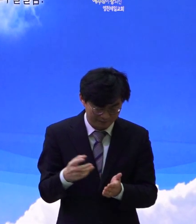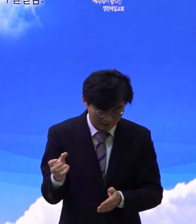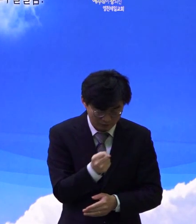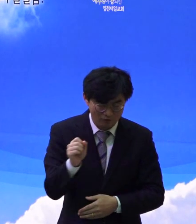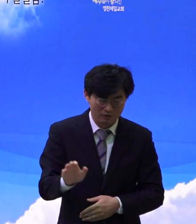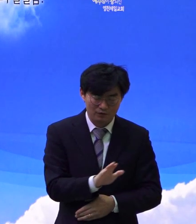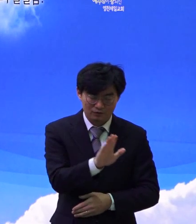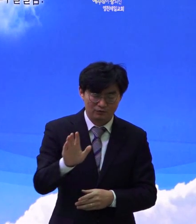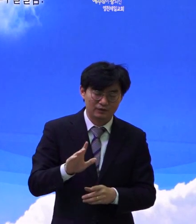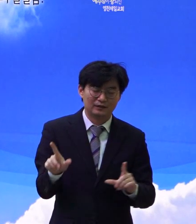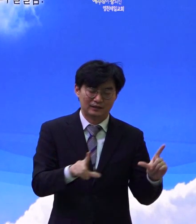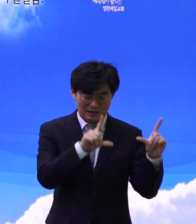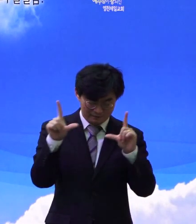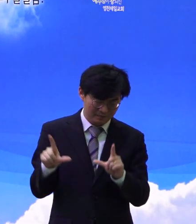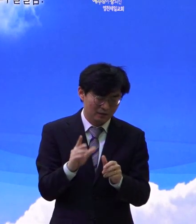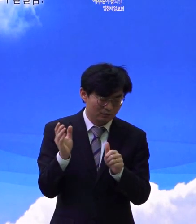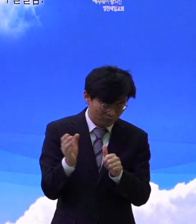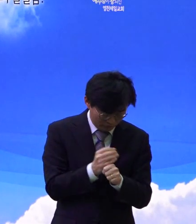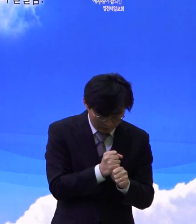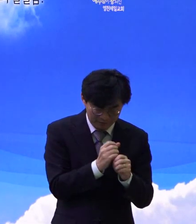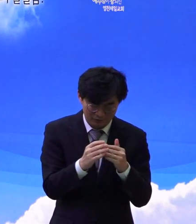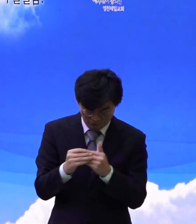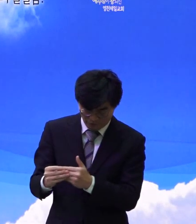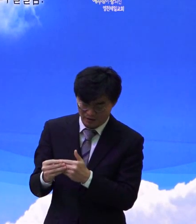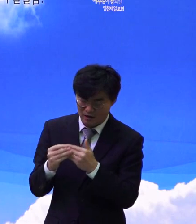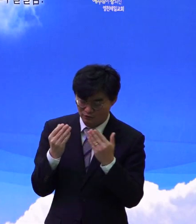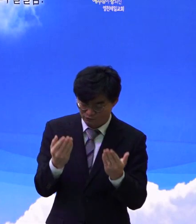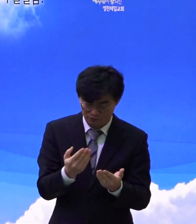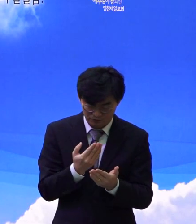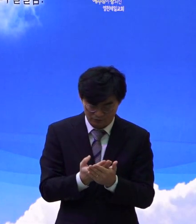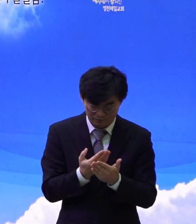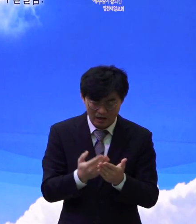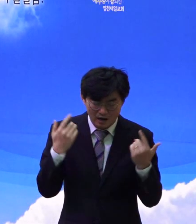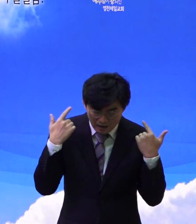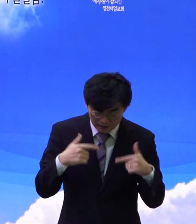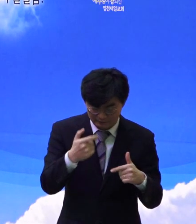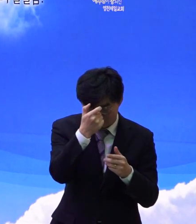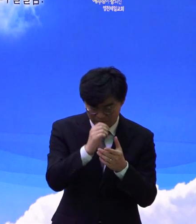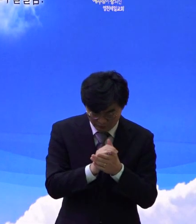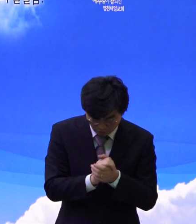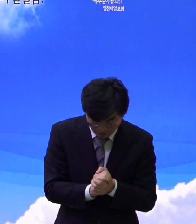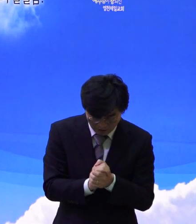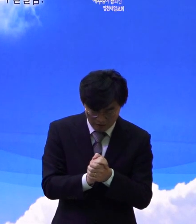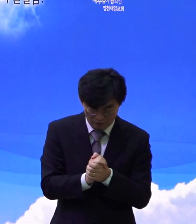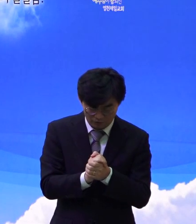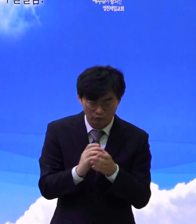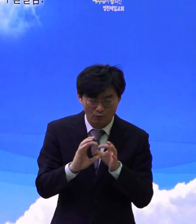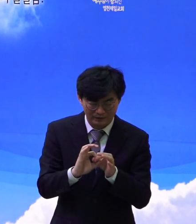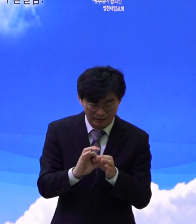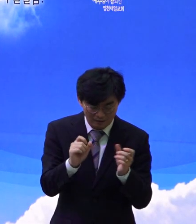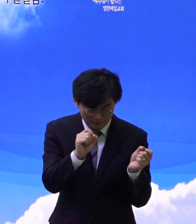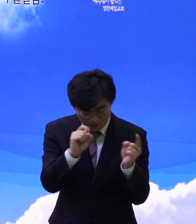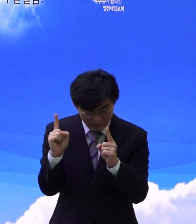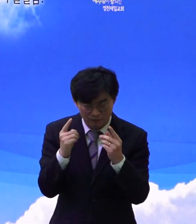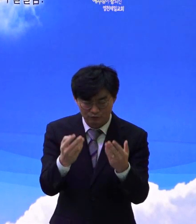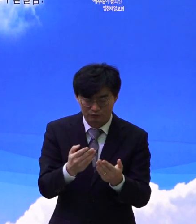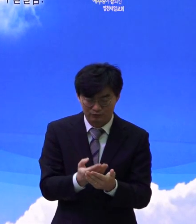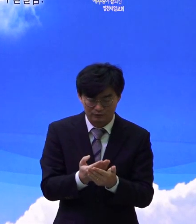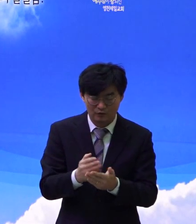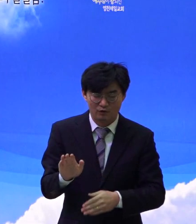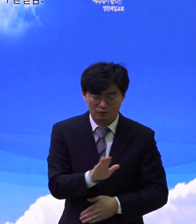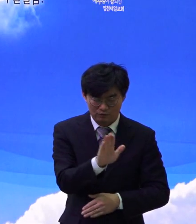삶을 인도하시는 이런 하나님이심을 기도와 묵상으로 깨닫게 하시어 우리들 마음의